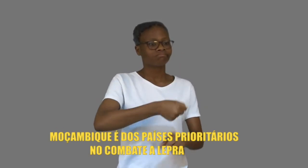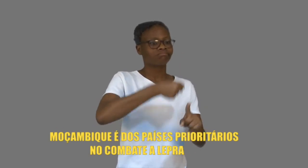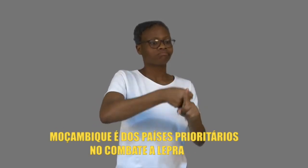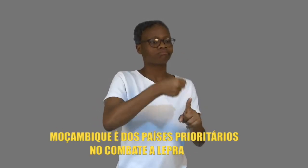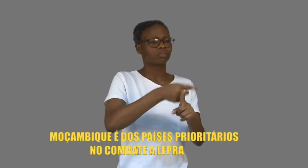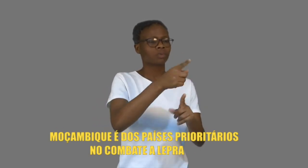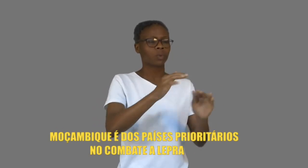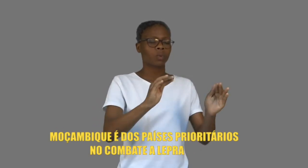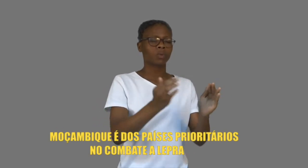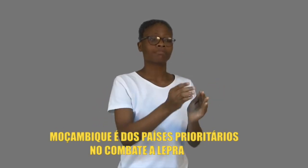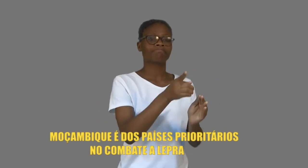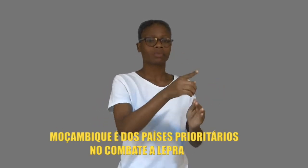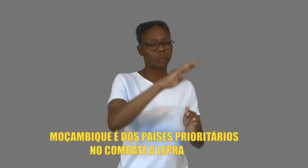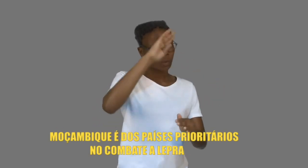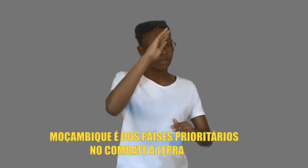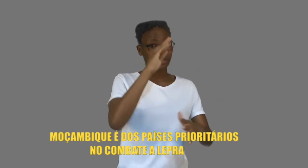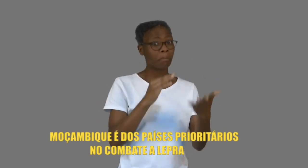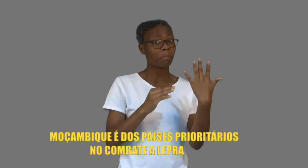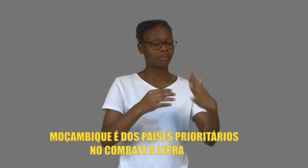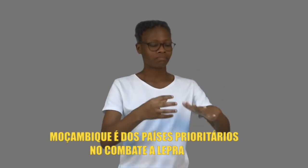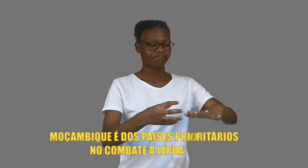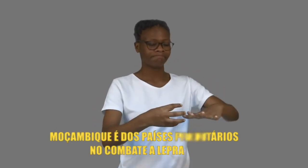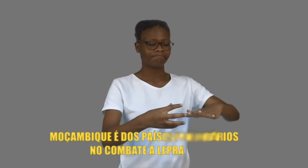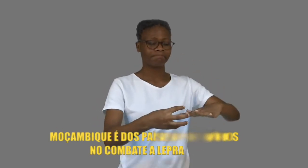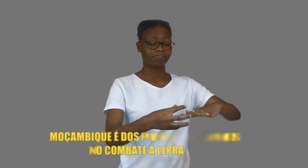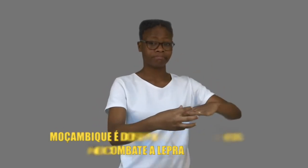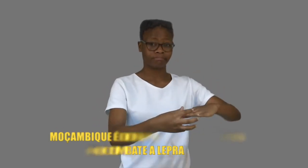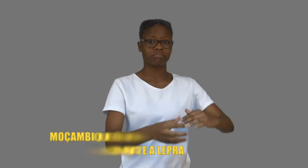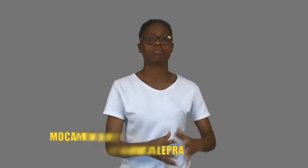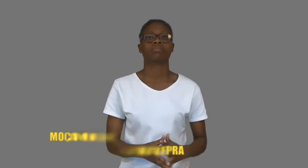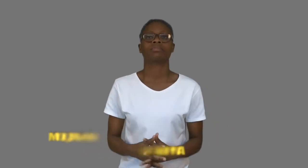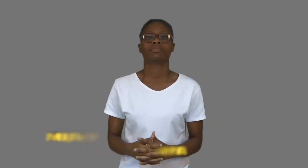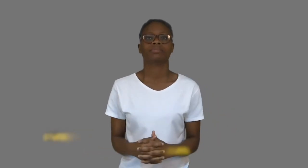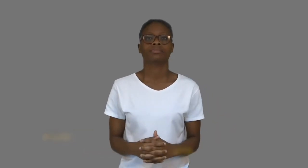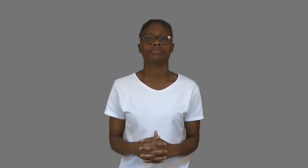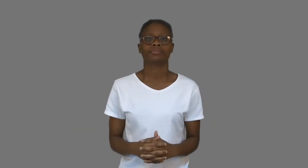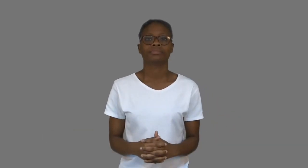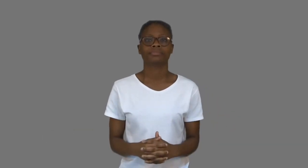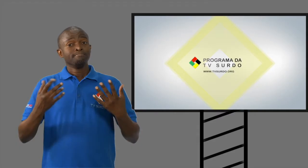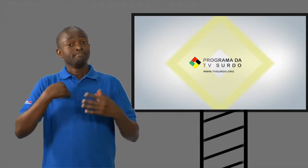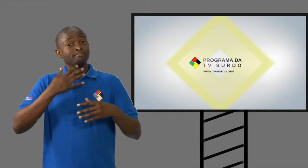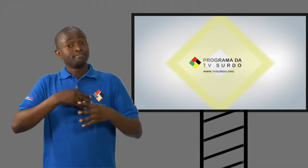faz parte dos países considerados prioritários no combate à lepra.